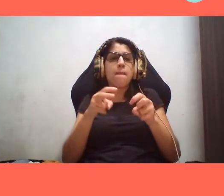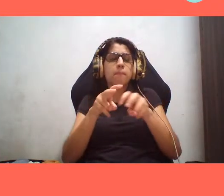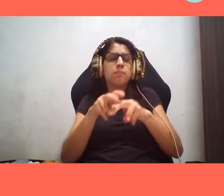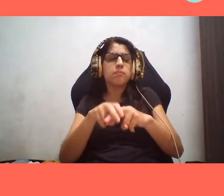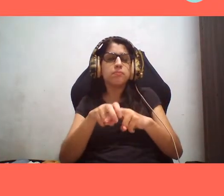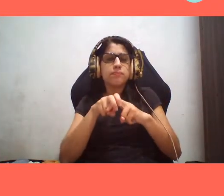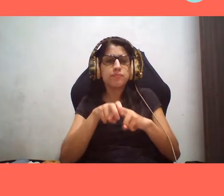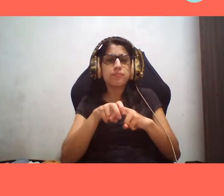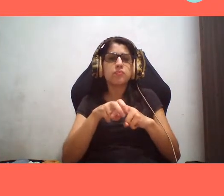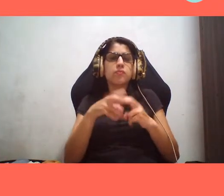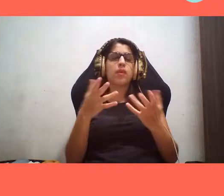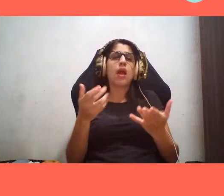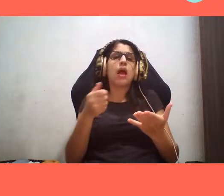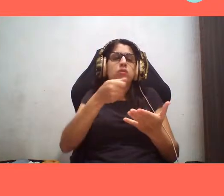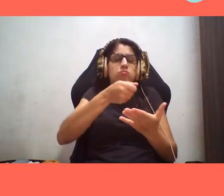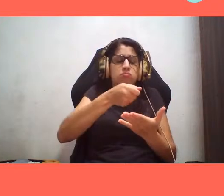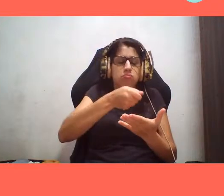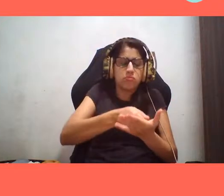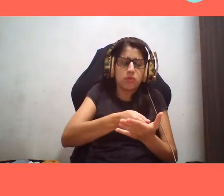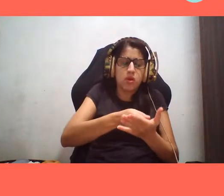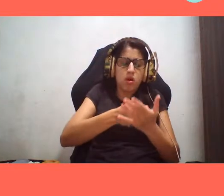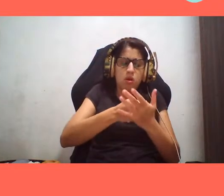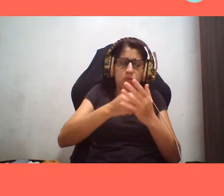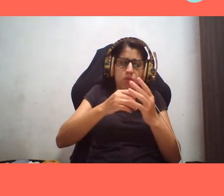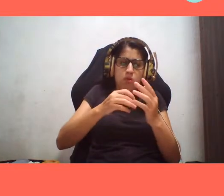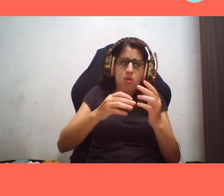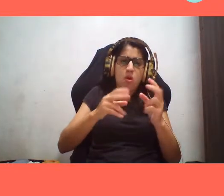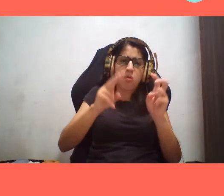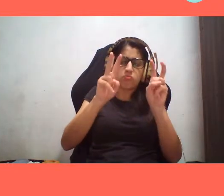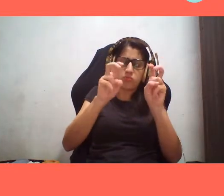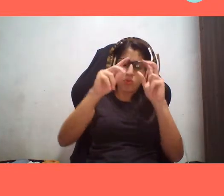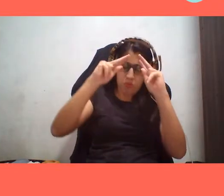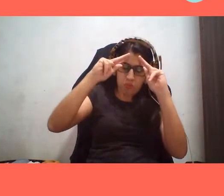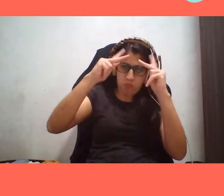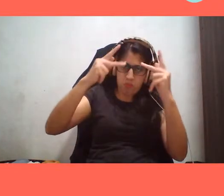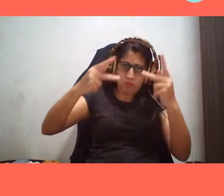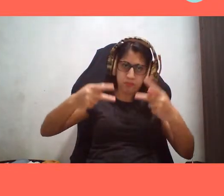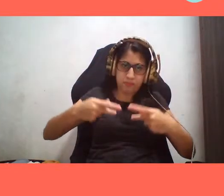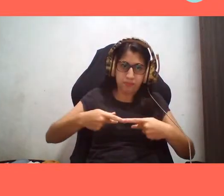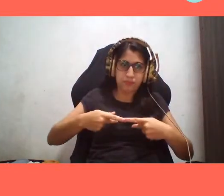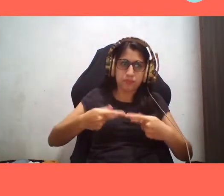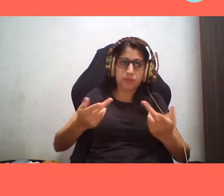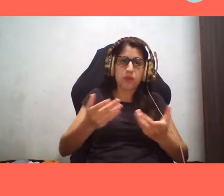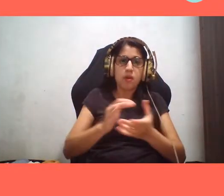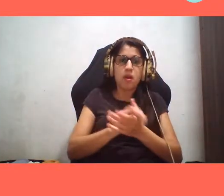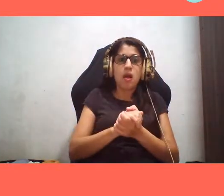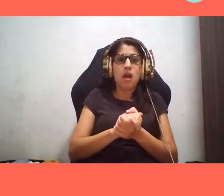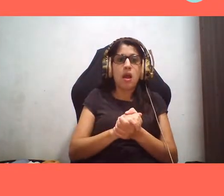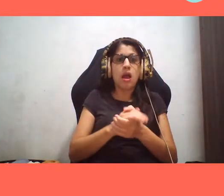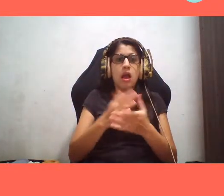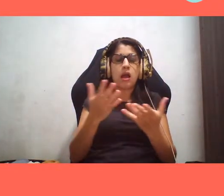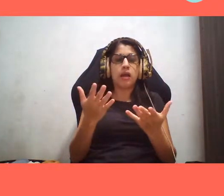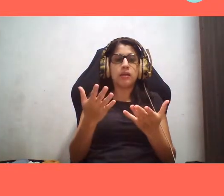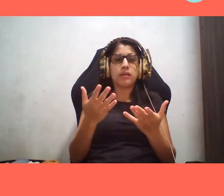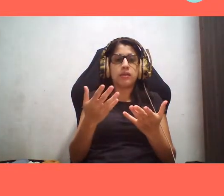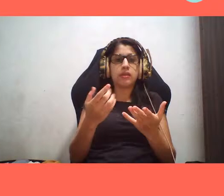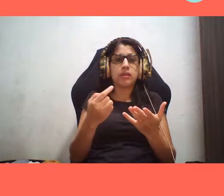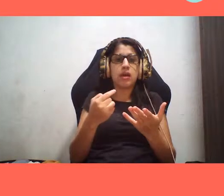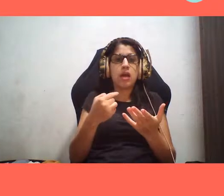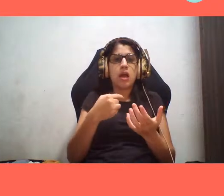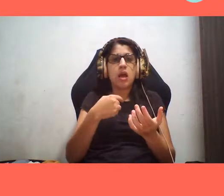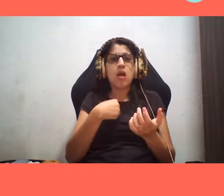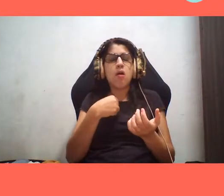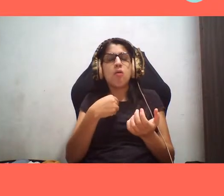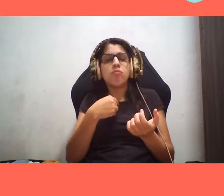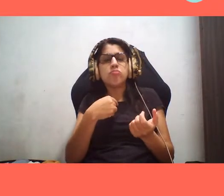uma condição humana não é suficiente. Por enquanto, eu vou chamar isso